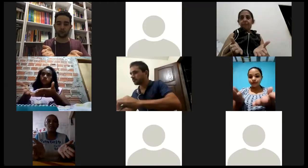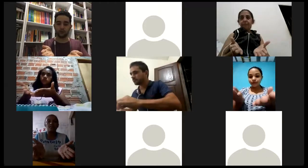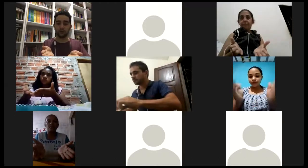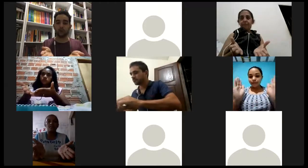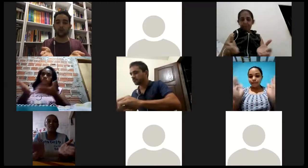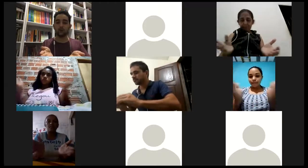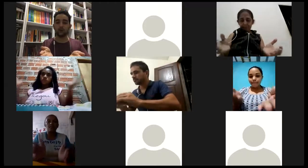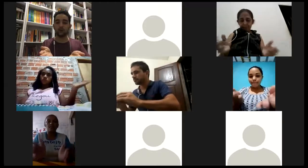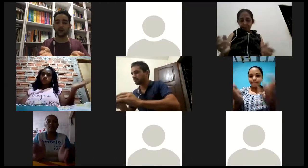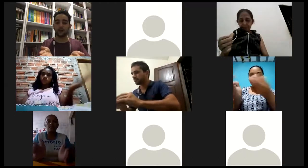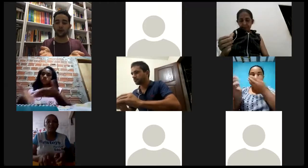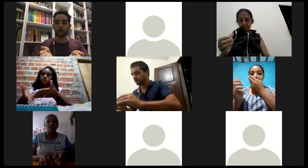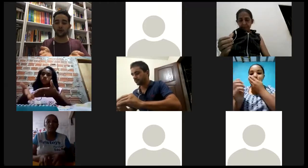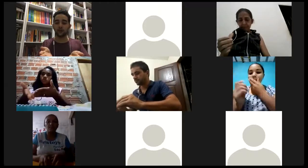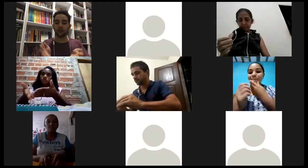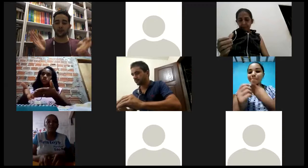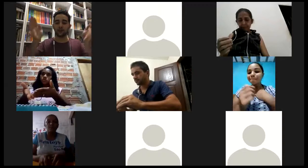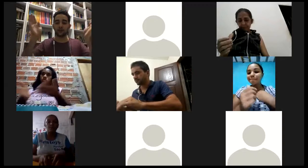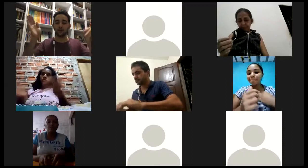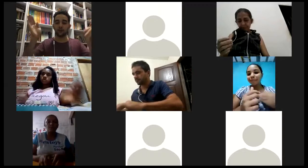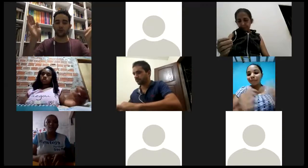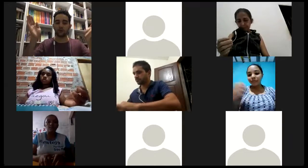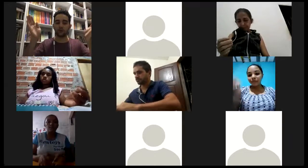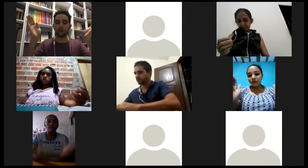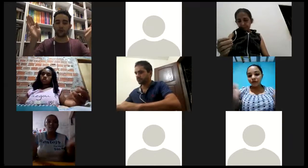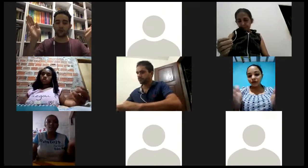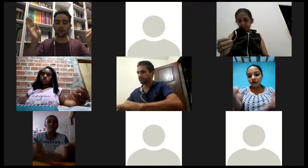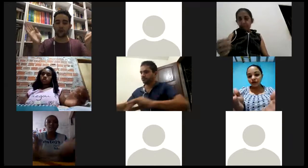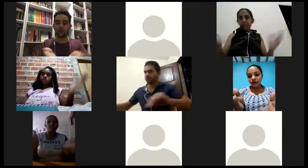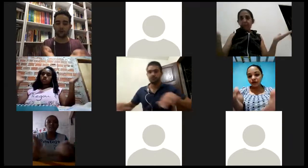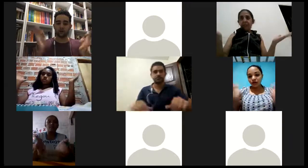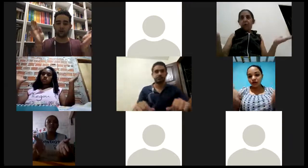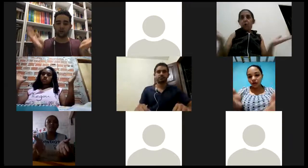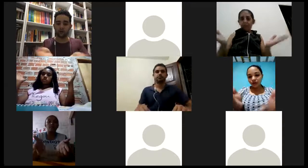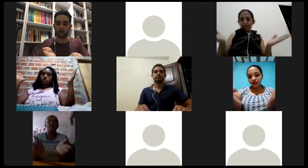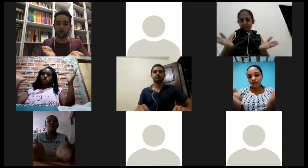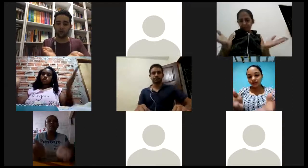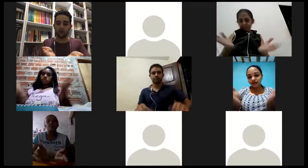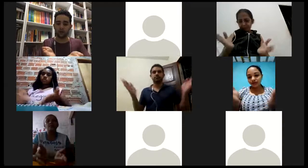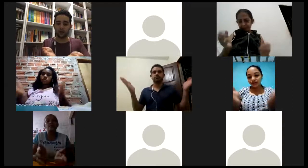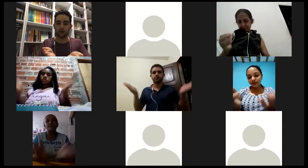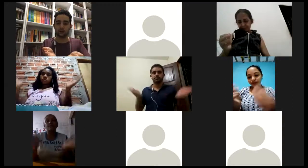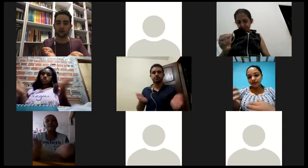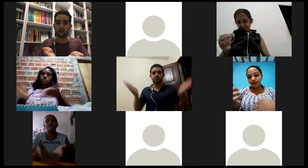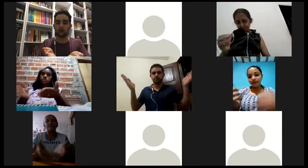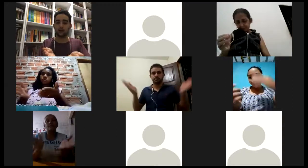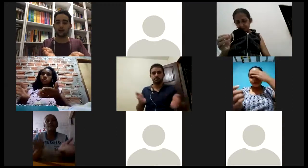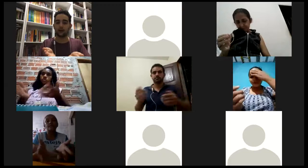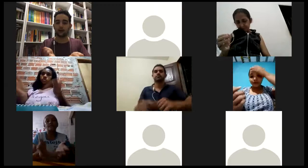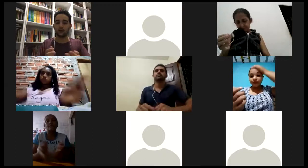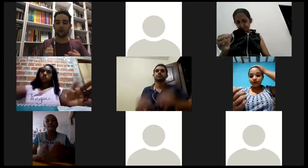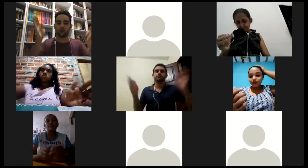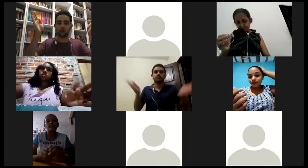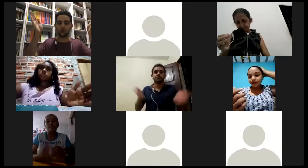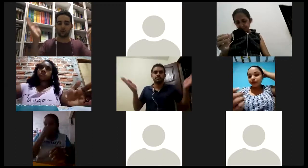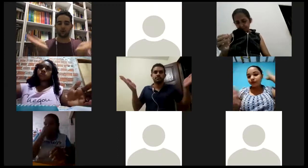Hoje. Se eu fizer mais de uma vez, esse hoje se transforma em agora. Uma, duas, rápidas, é